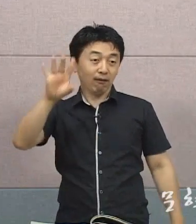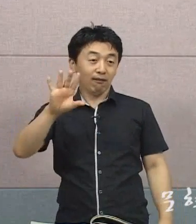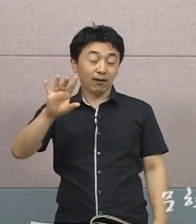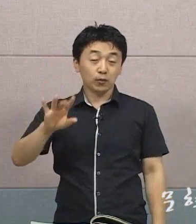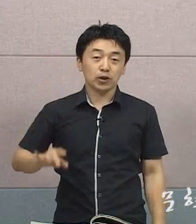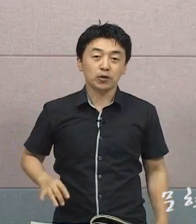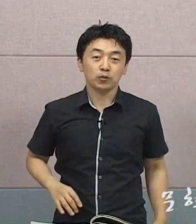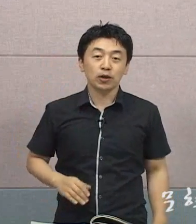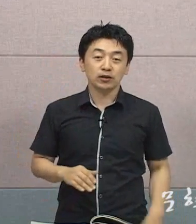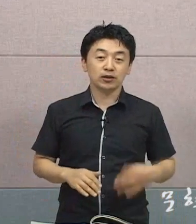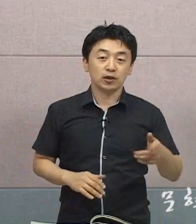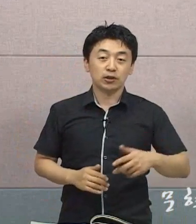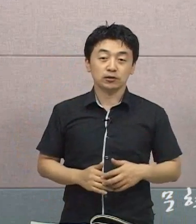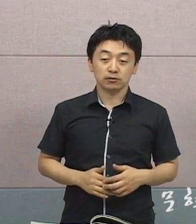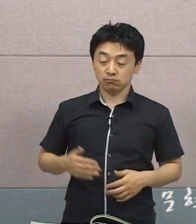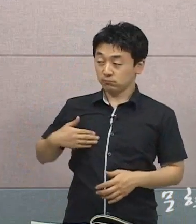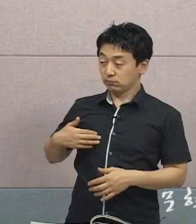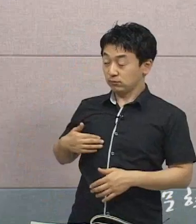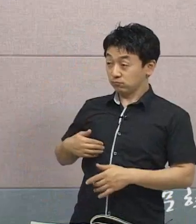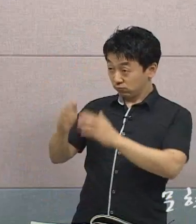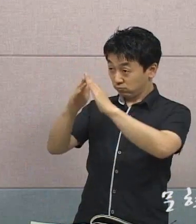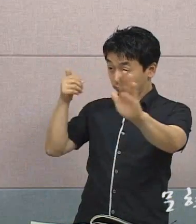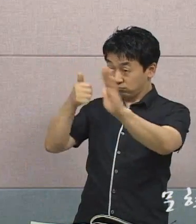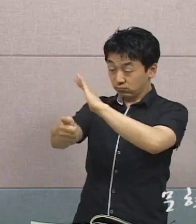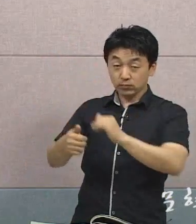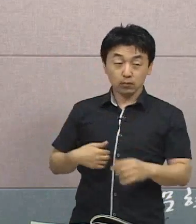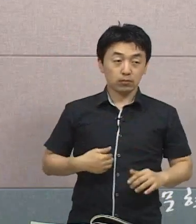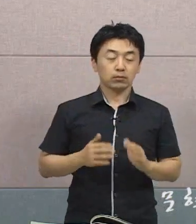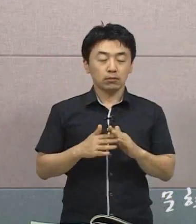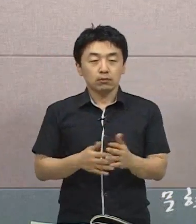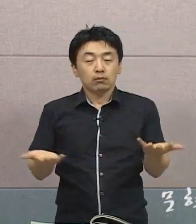왜냐면 농아인들이 이렇게 사용을 하거든요.